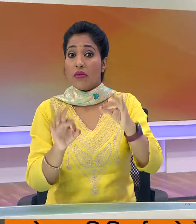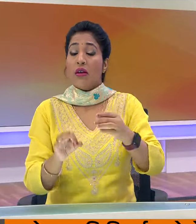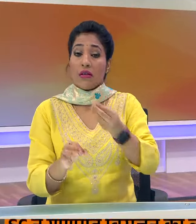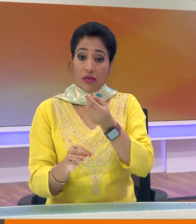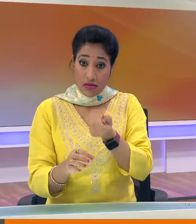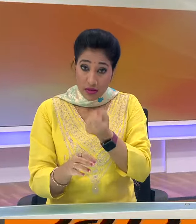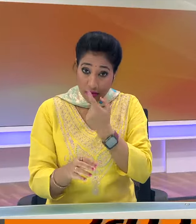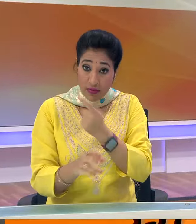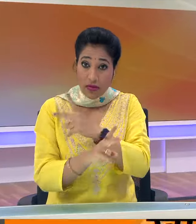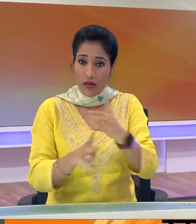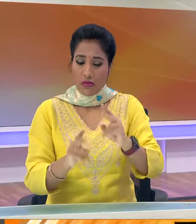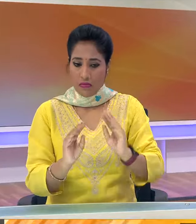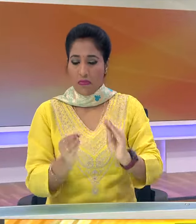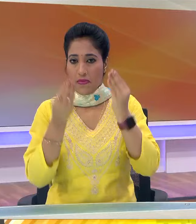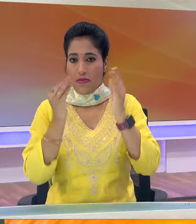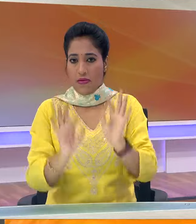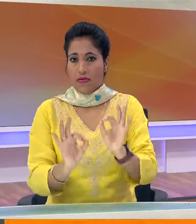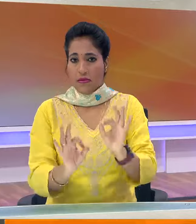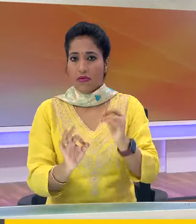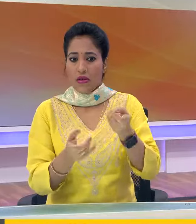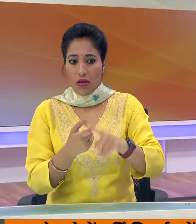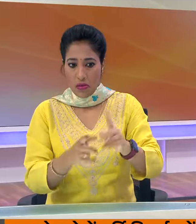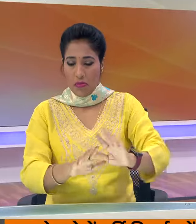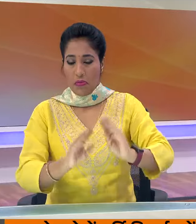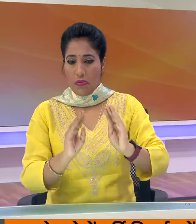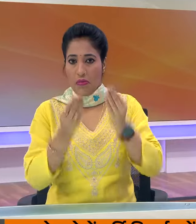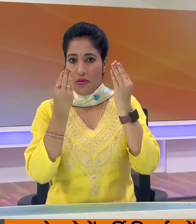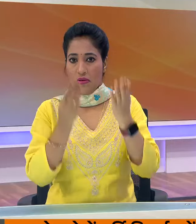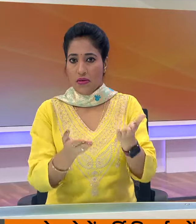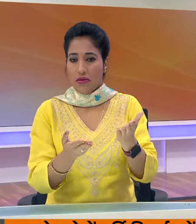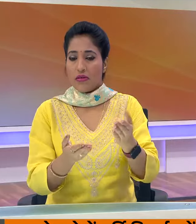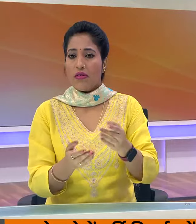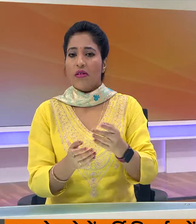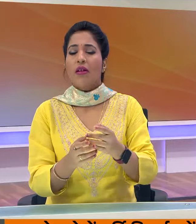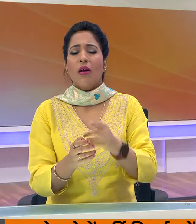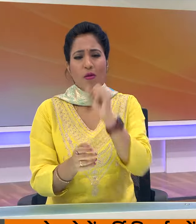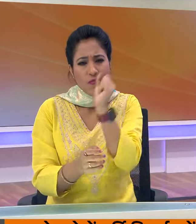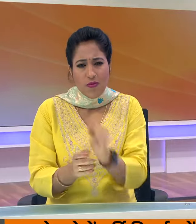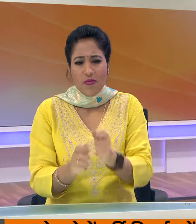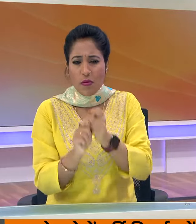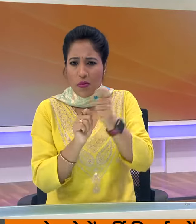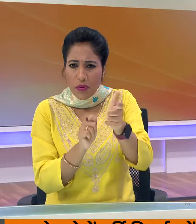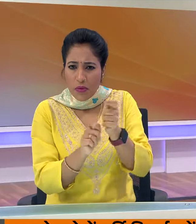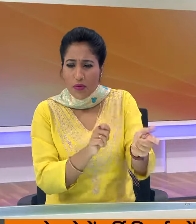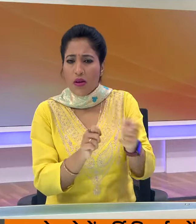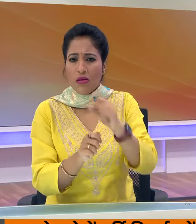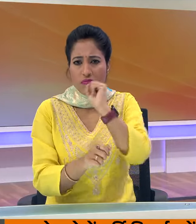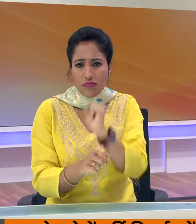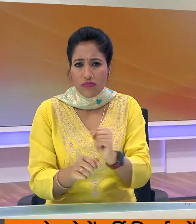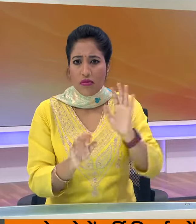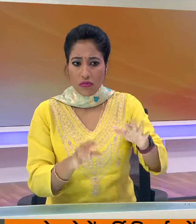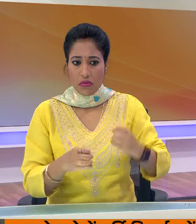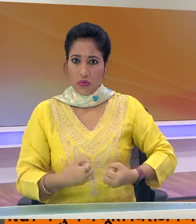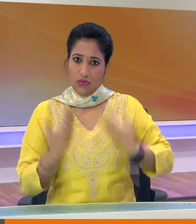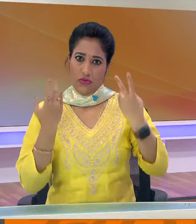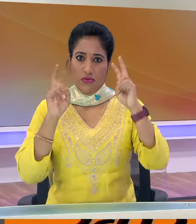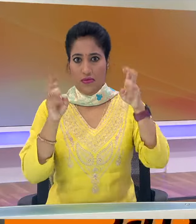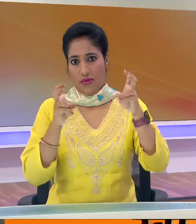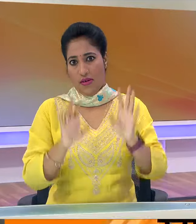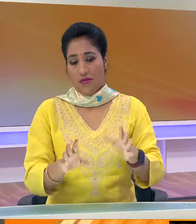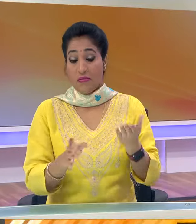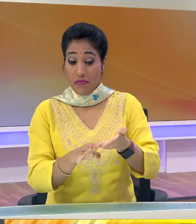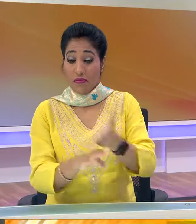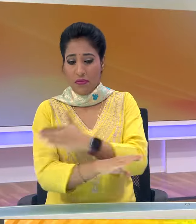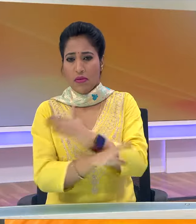ही किया है, बहुत अच्छा किया है, इससे अच्छा और क्या हो सकता है। पेंशन होल्डर वृद्धा लोगों को बहुत खुशी का बात है, पहले